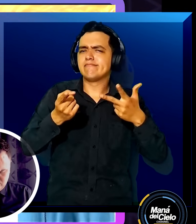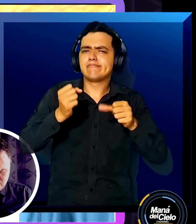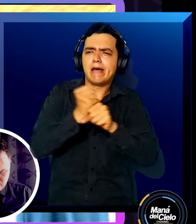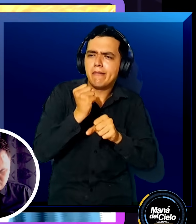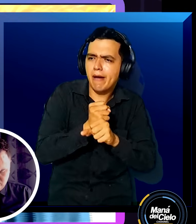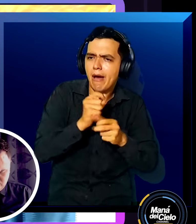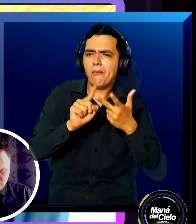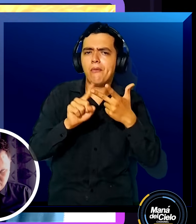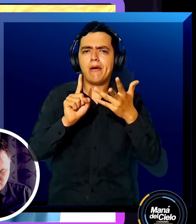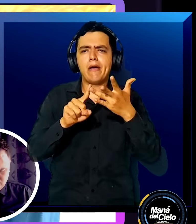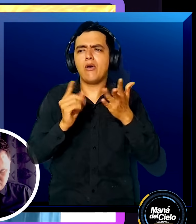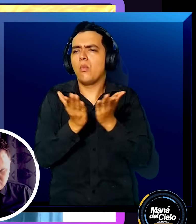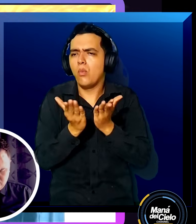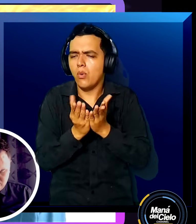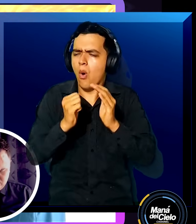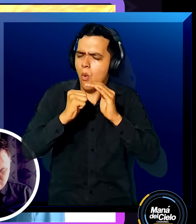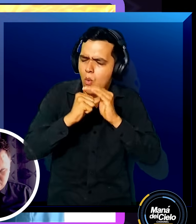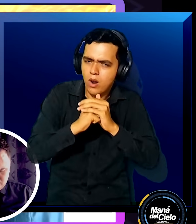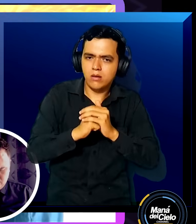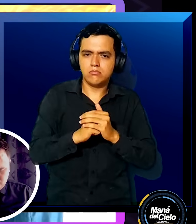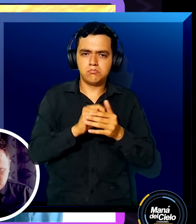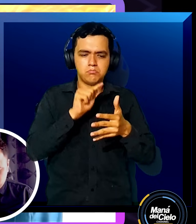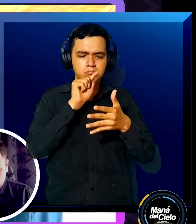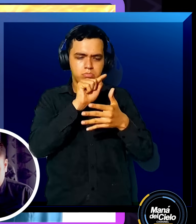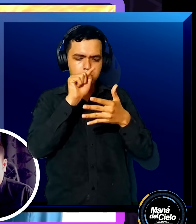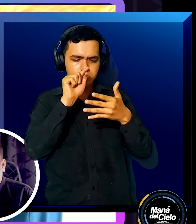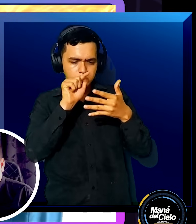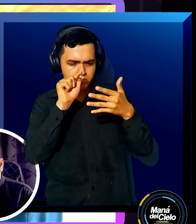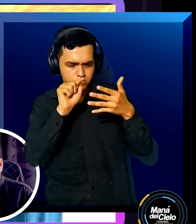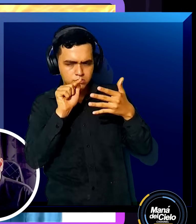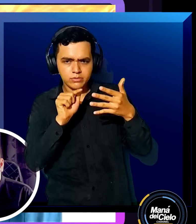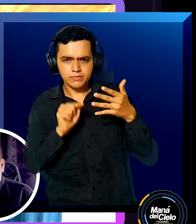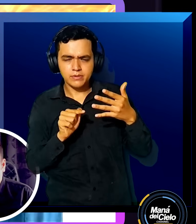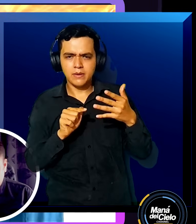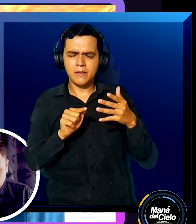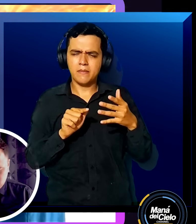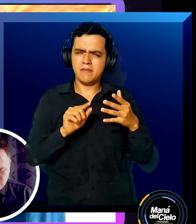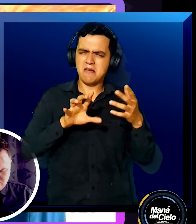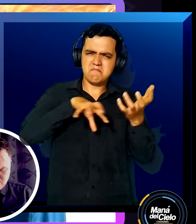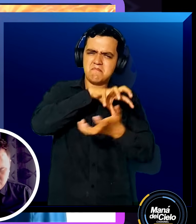primera petición que habríamos escrito es el pan nuestro de cada día, dánoslo hoy.